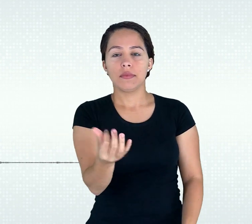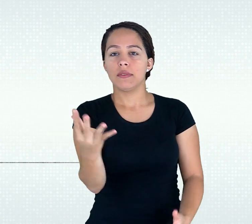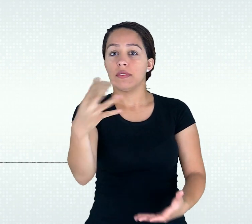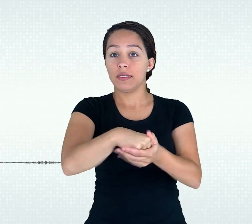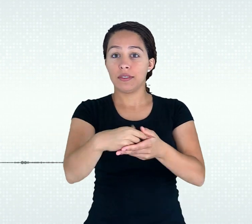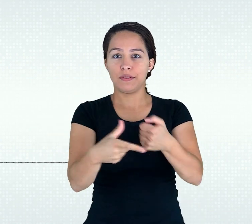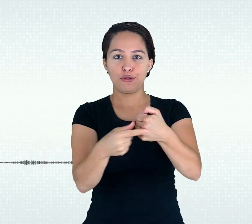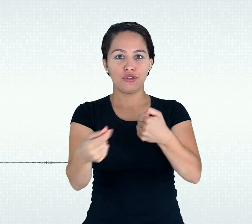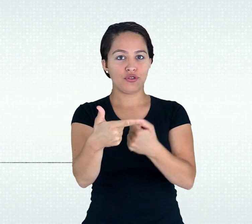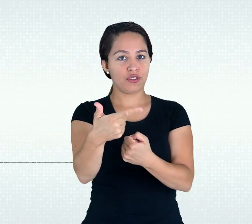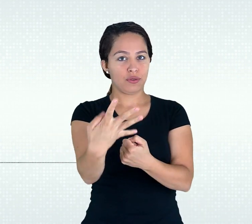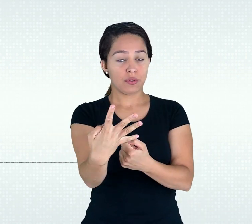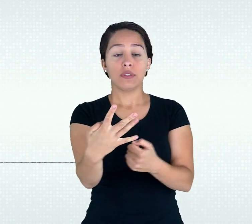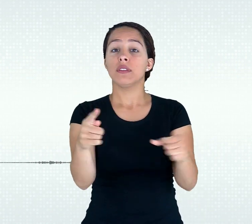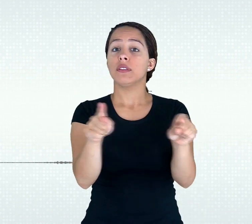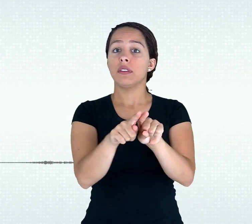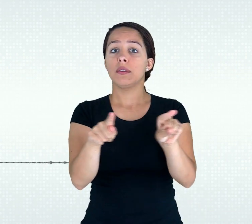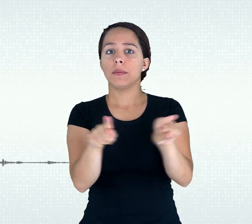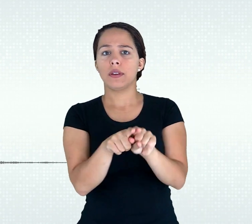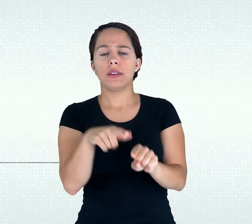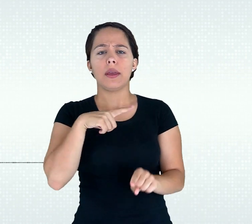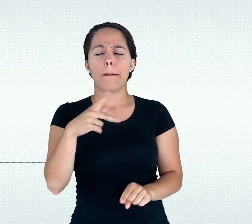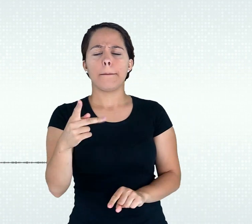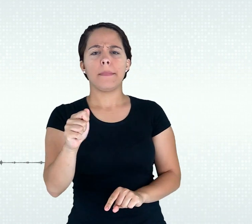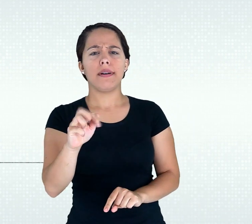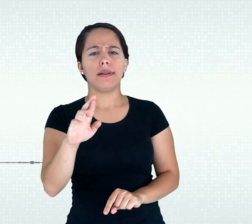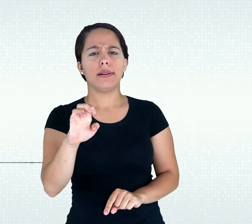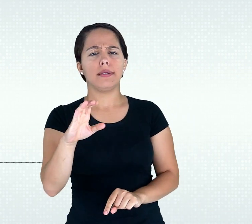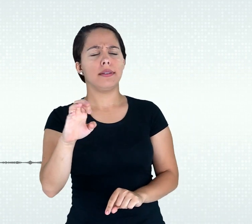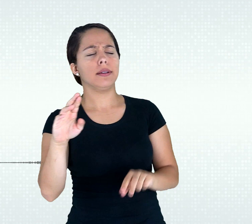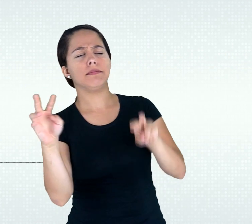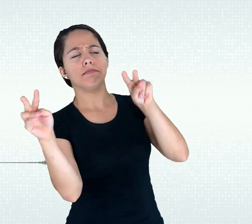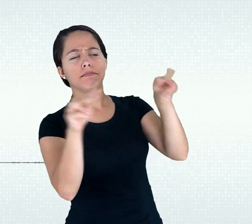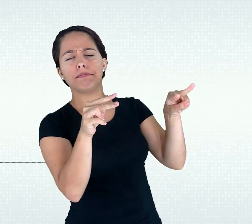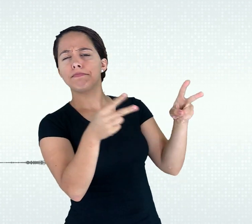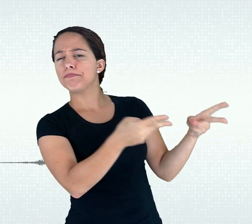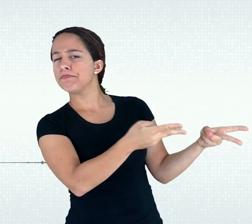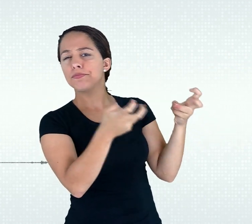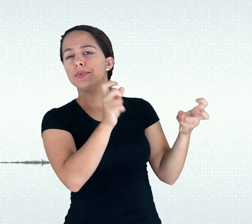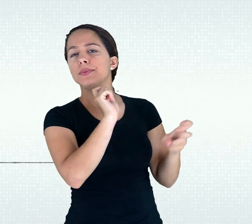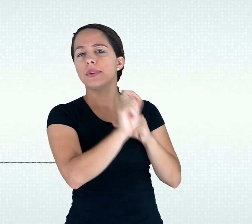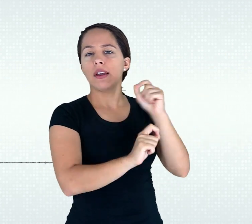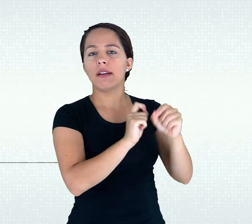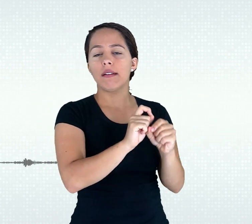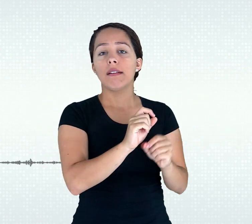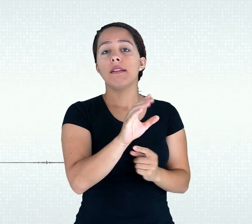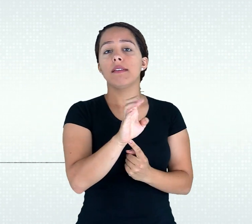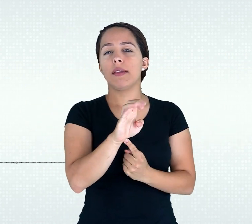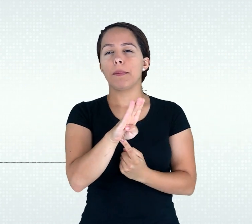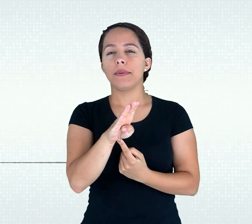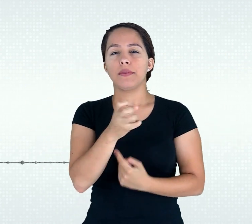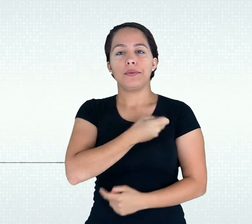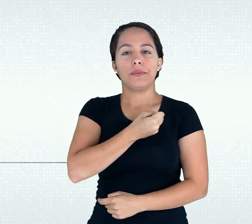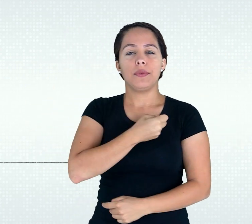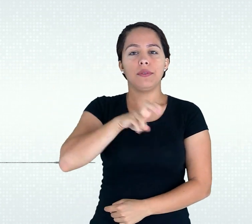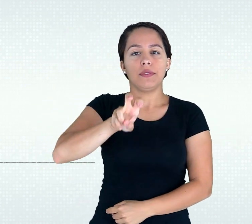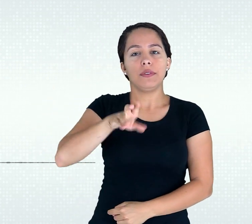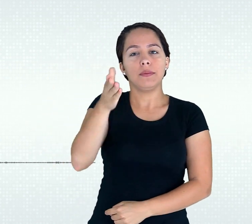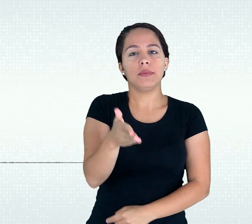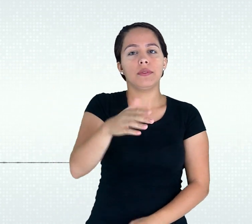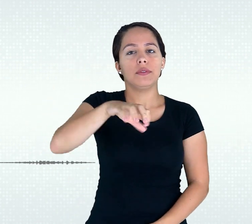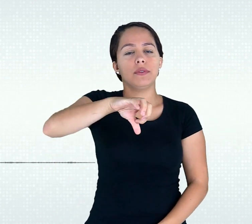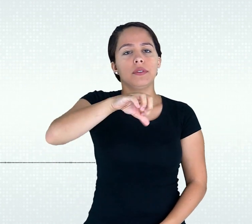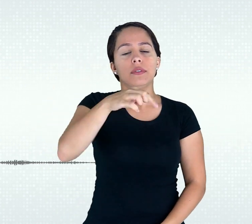barra 96 e interpretação dada pelo parecer cn é barra ceb número